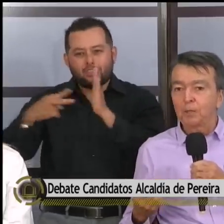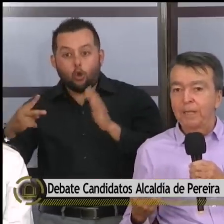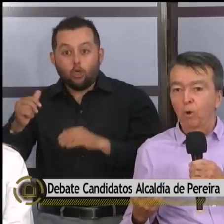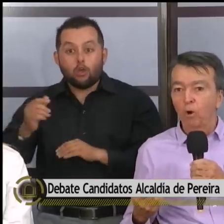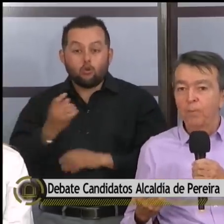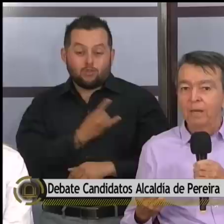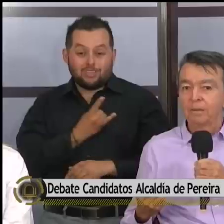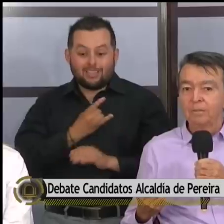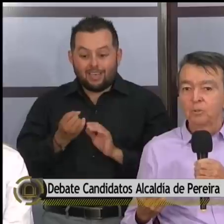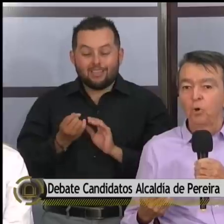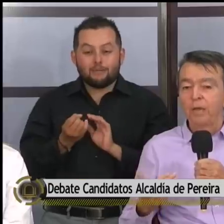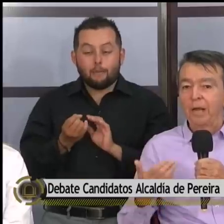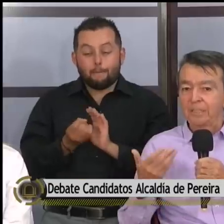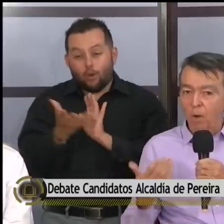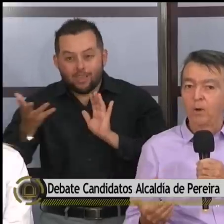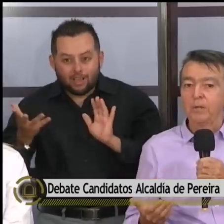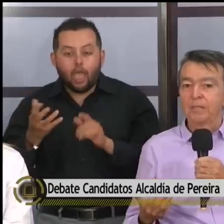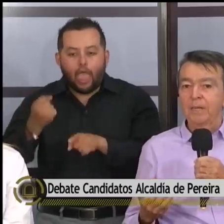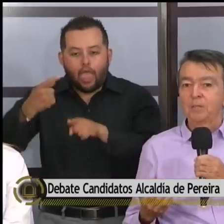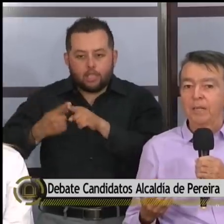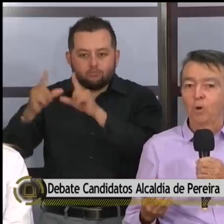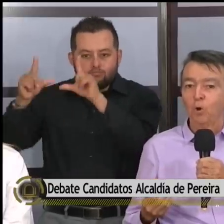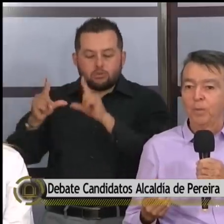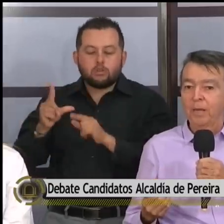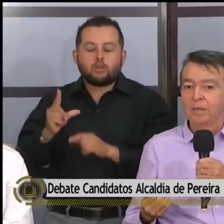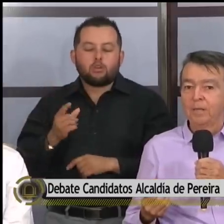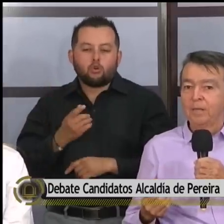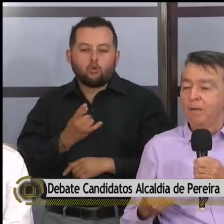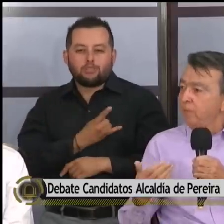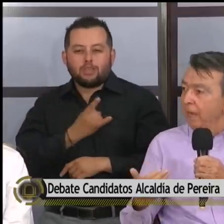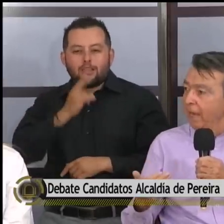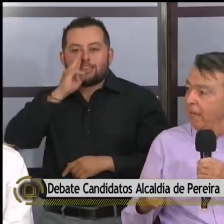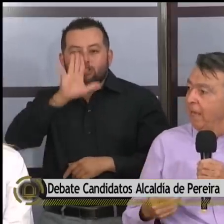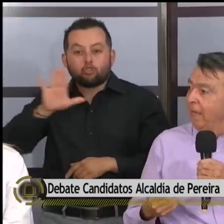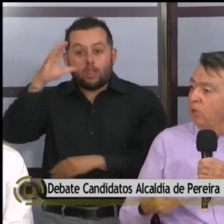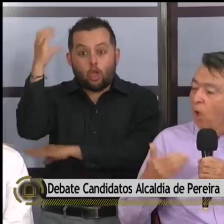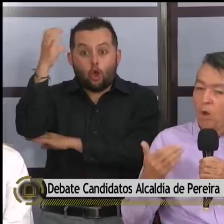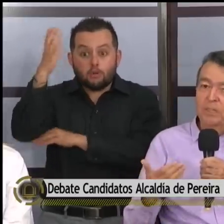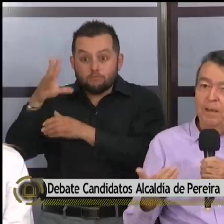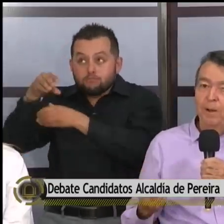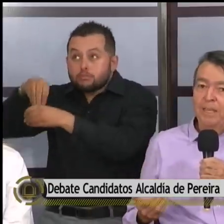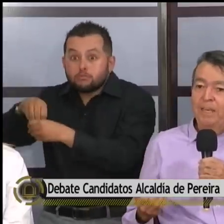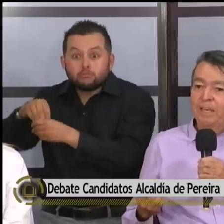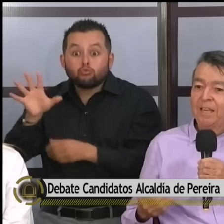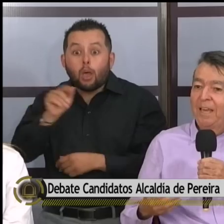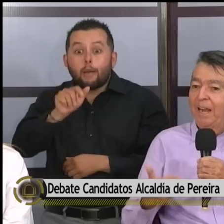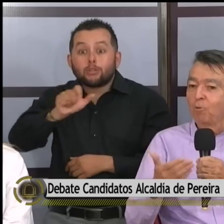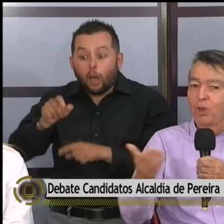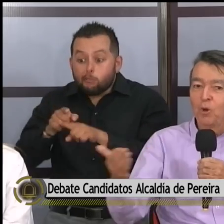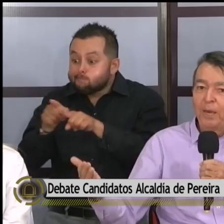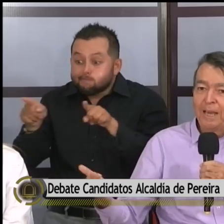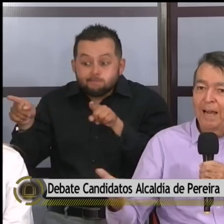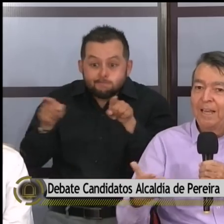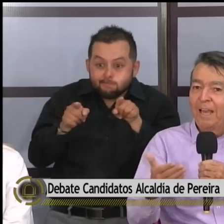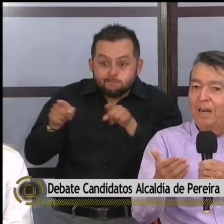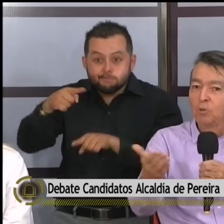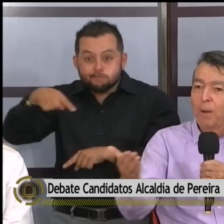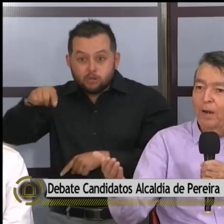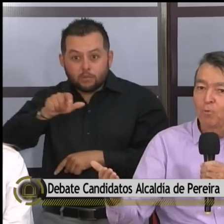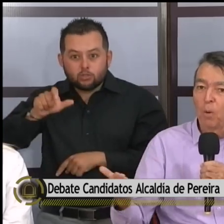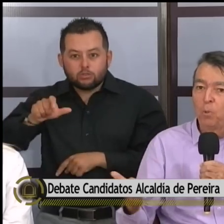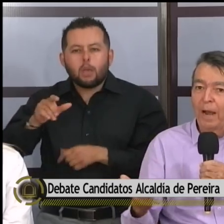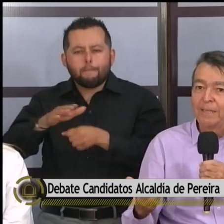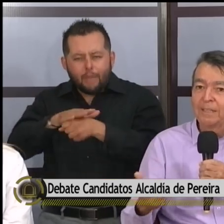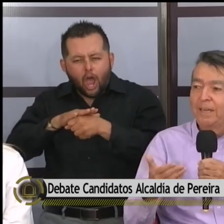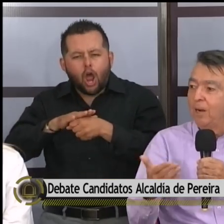Universidad Nacional de Colombia, soy egresado de la Universidad Nacional de Colombia, llegué y todos los que estaban allí eran los que yo veía en esos